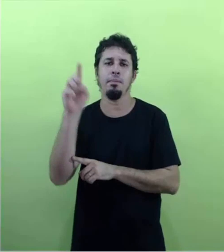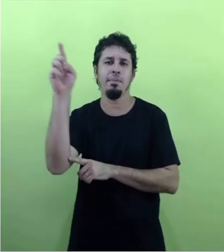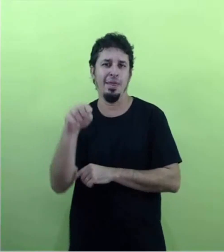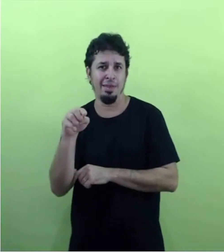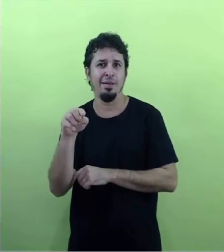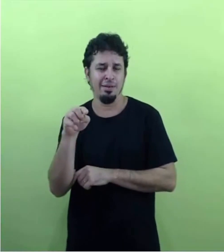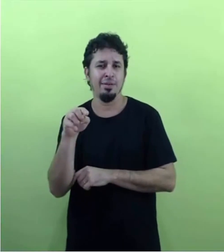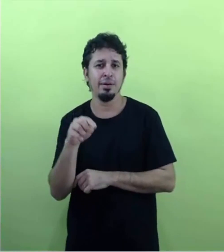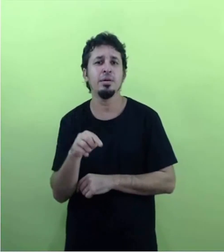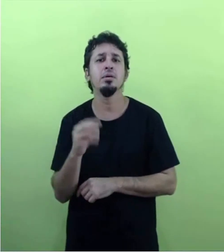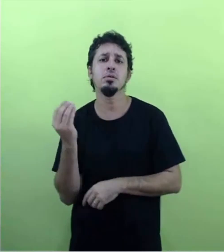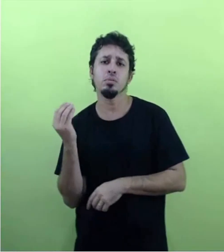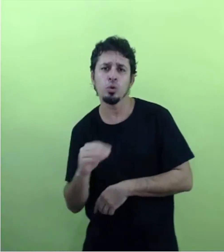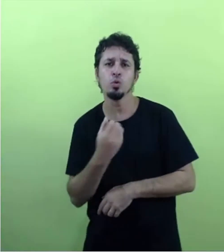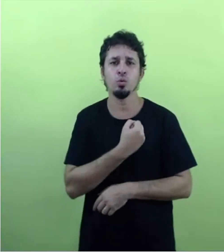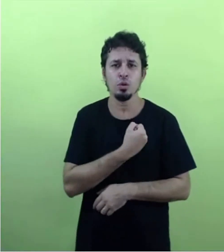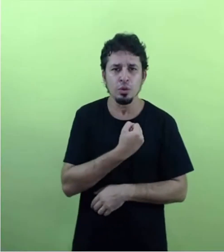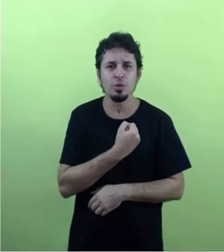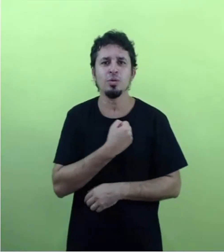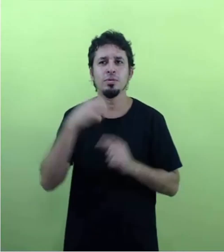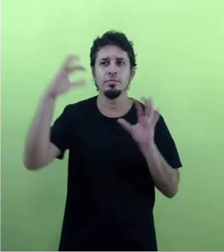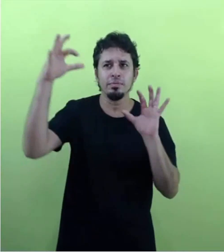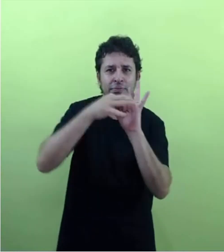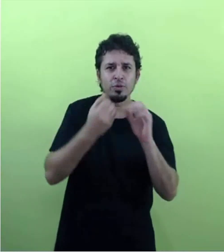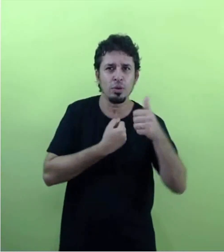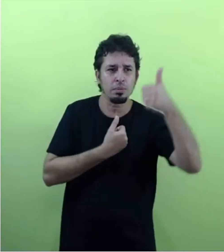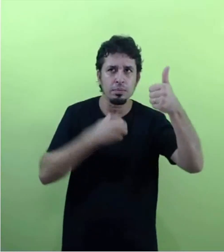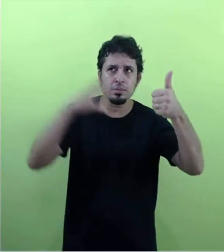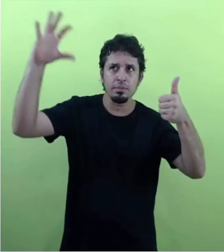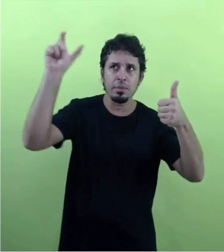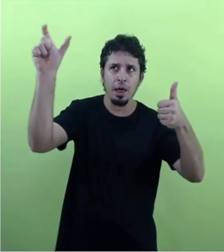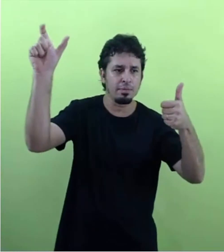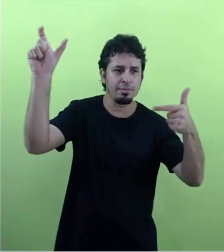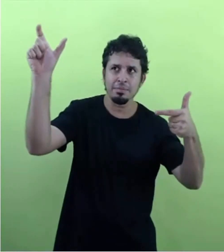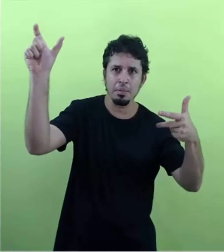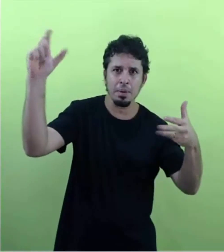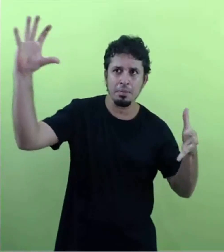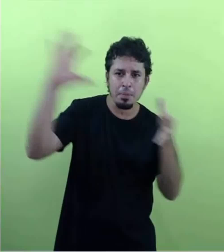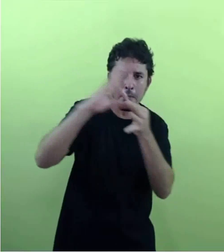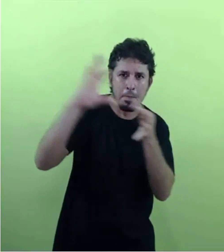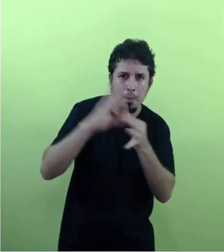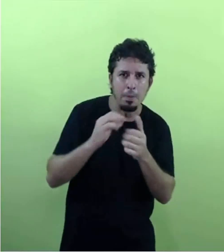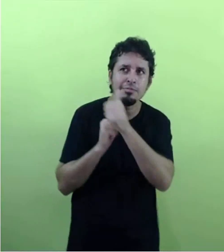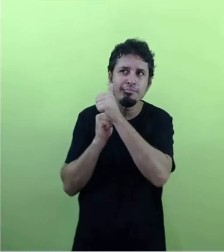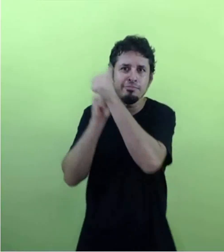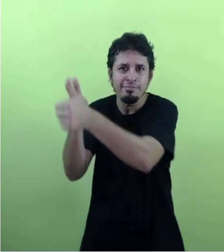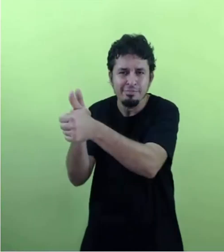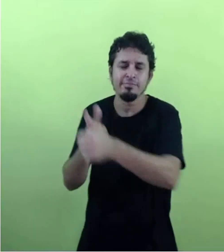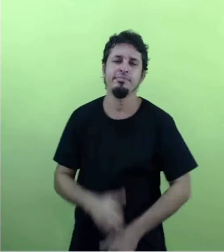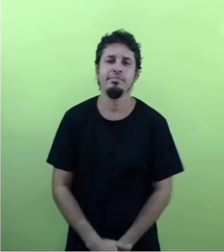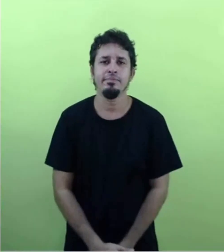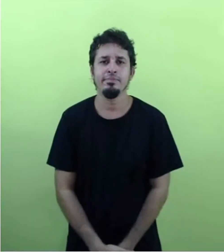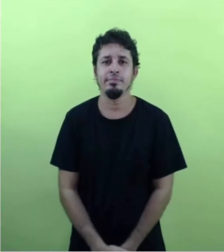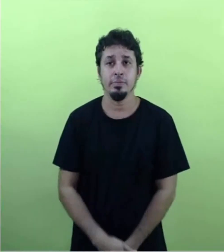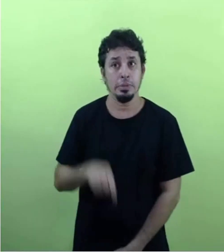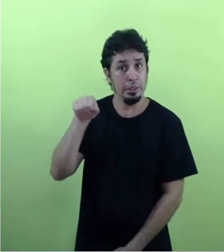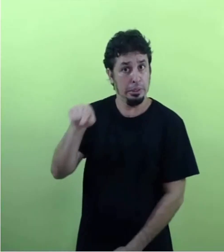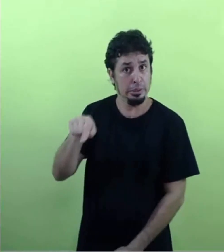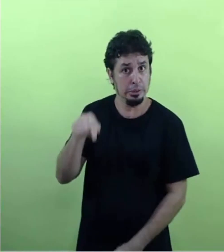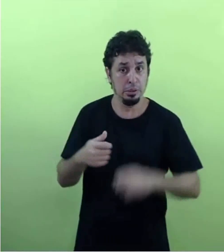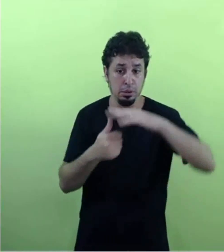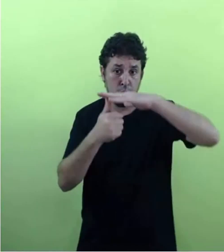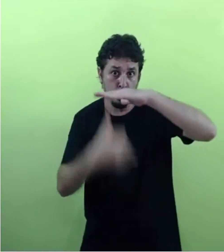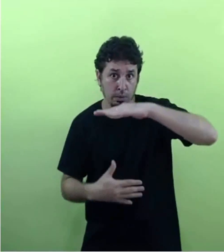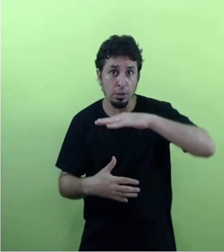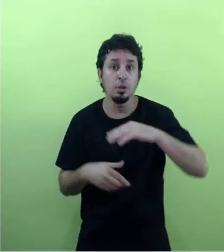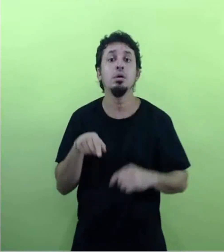logo após o termo e atribuir um número sequencialmente a cada vez que utilizar uma nota de rodapé. As